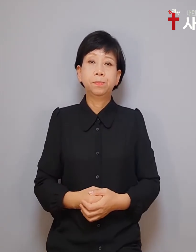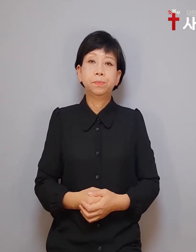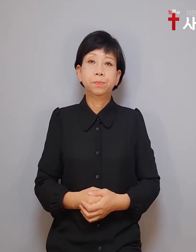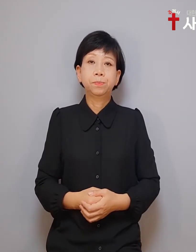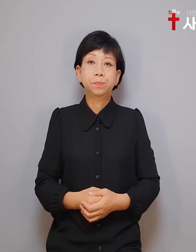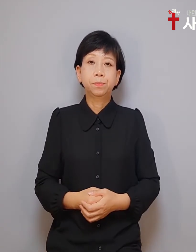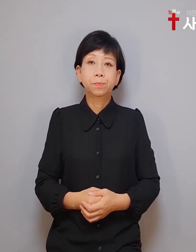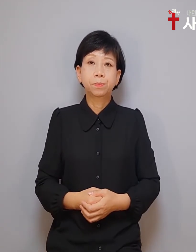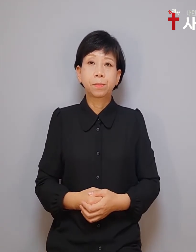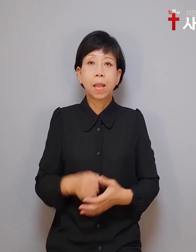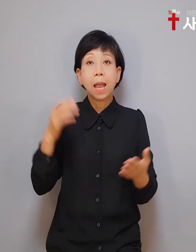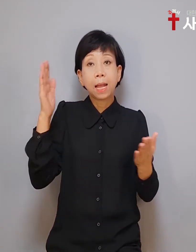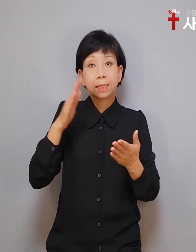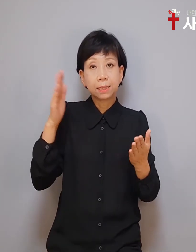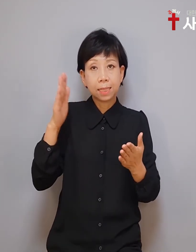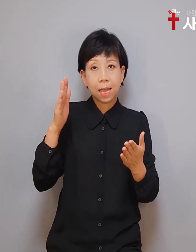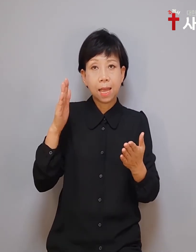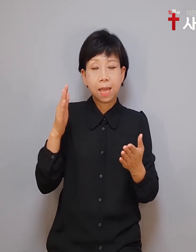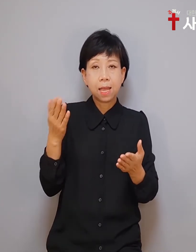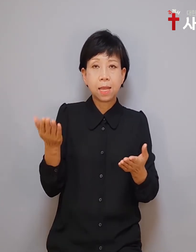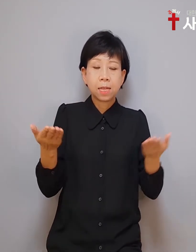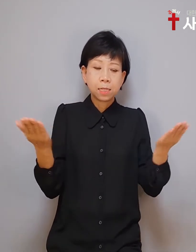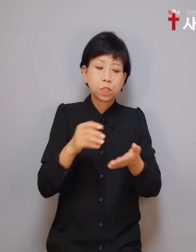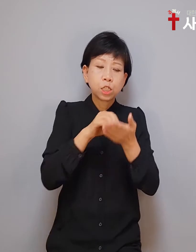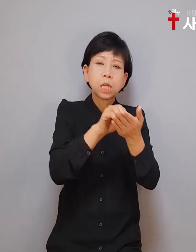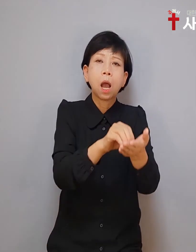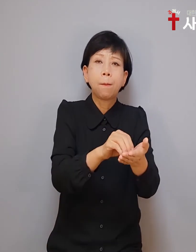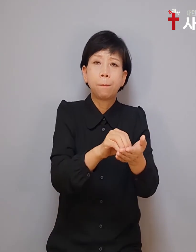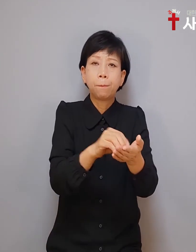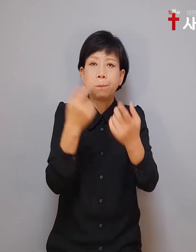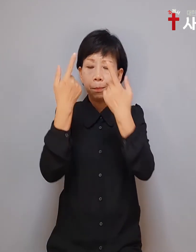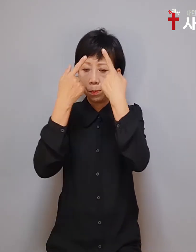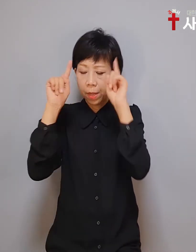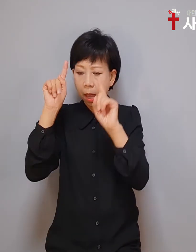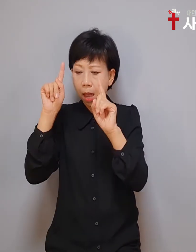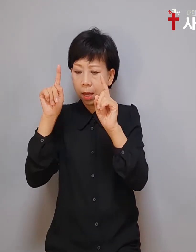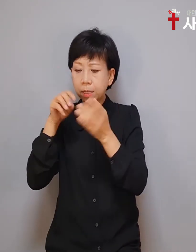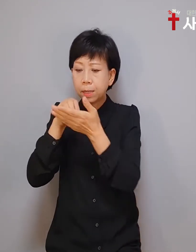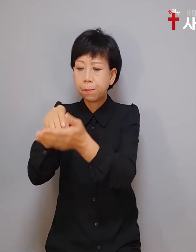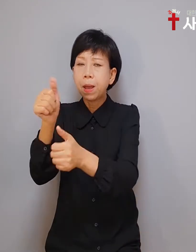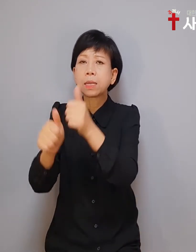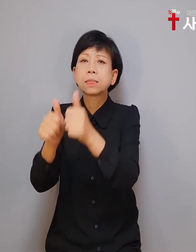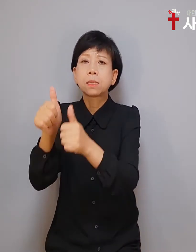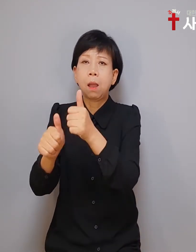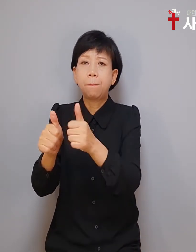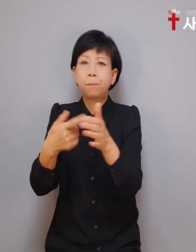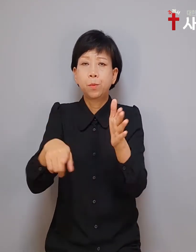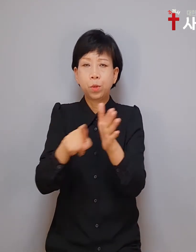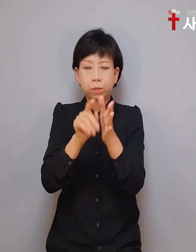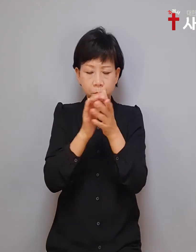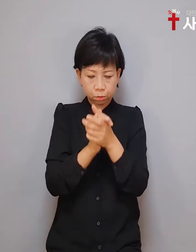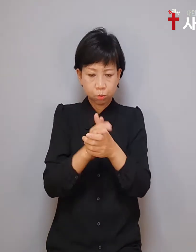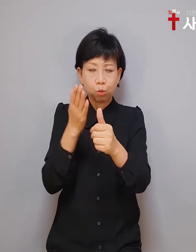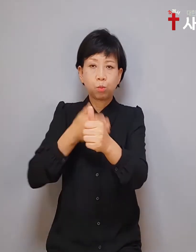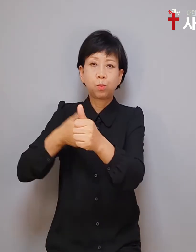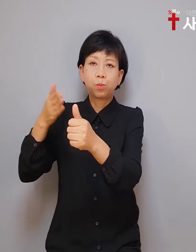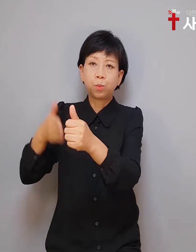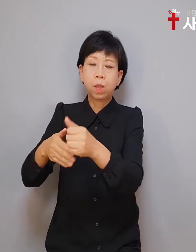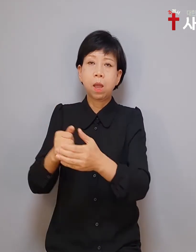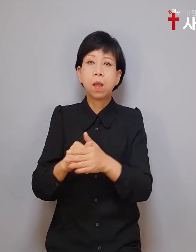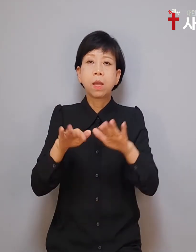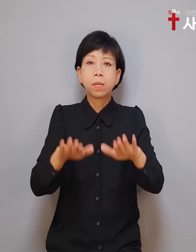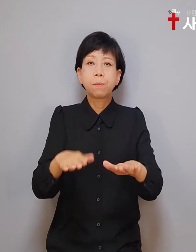우리 아이들의 진로, 시험과 취업을 위해 기도 바랍니다. 이번 주 목요일 수학 능력 시험이